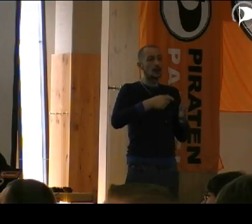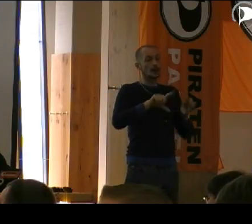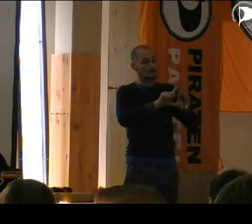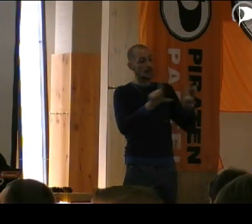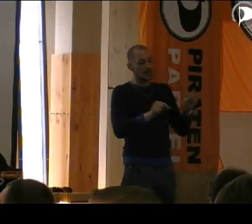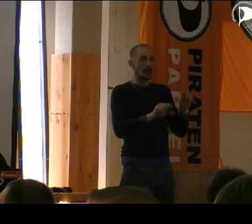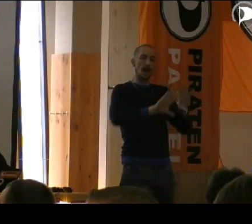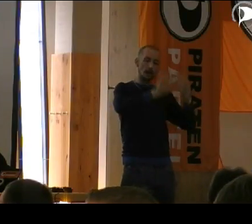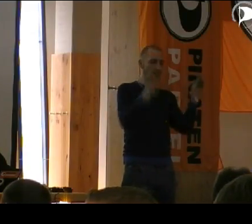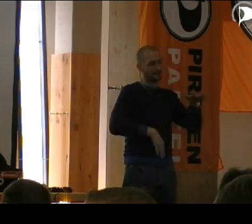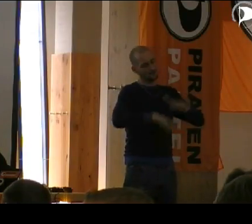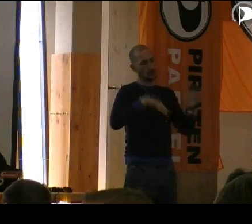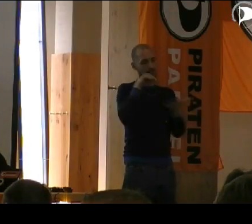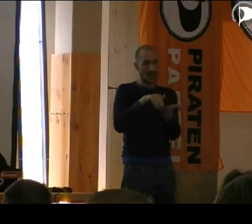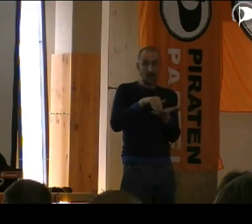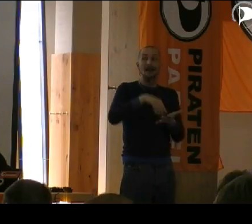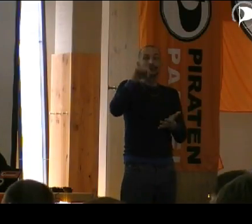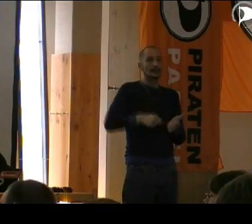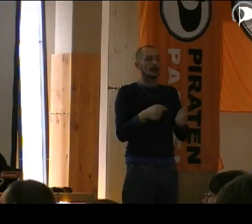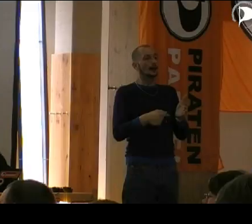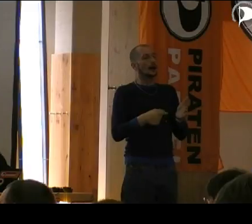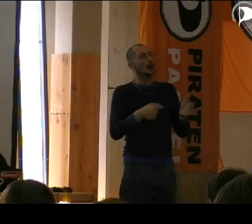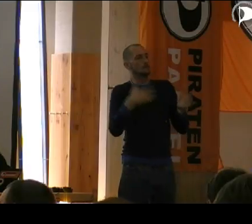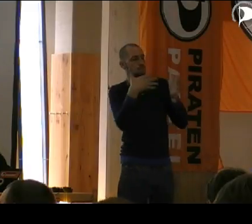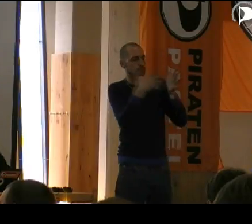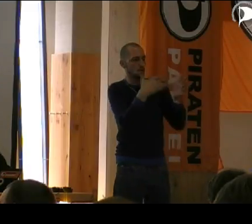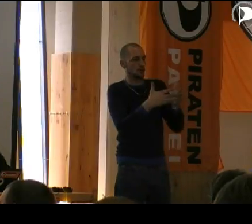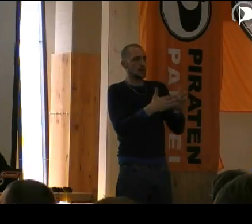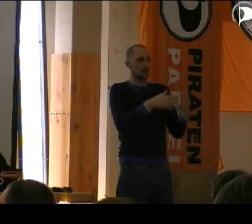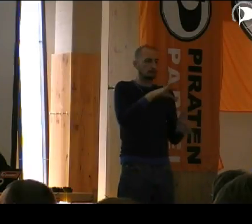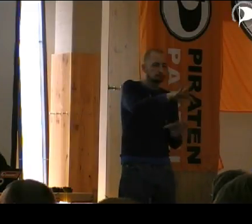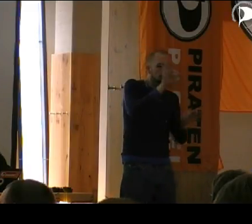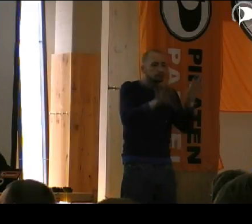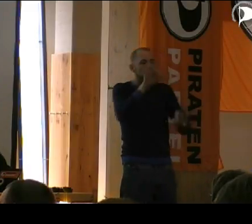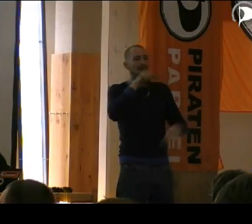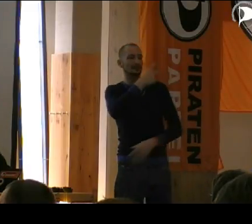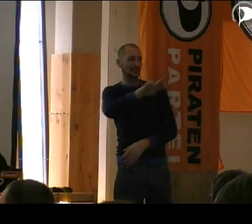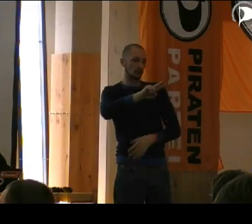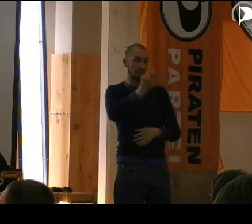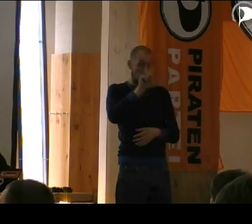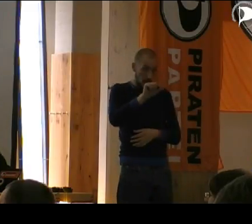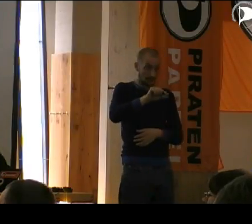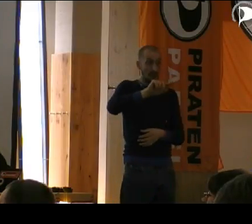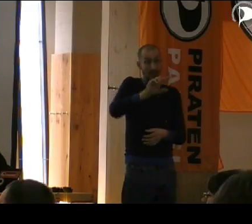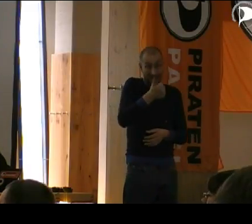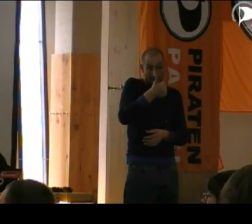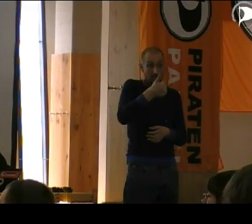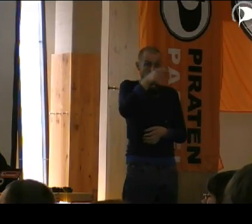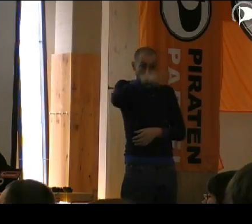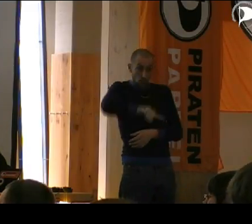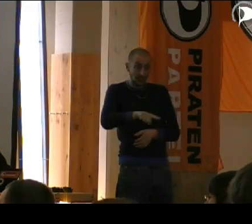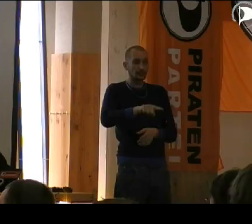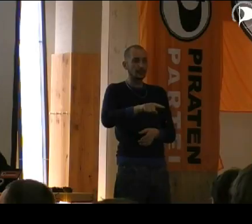eine vollständig wir haben stichprobenartig zwei monate aus dem jahr 2011 und einen monat aus dem jahr 2010